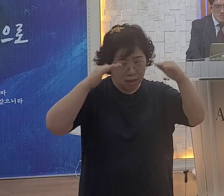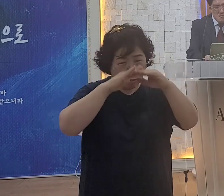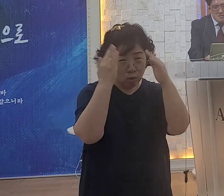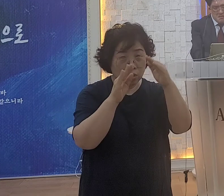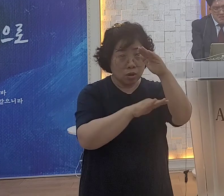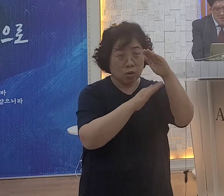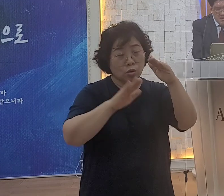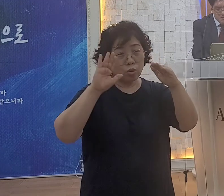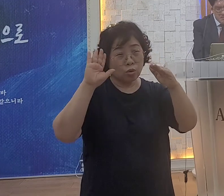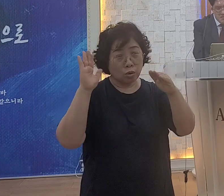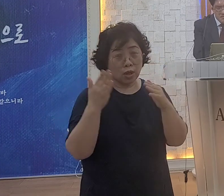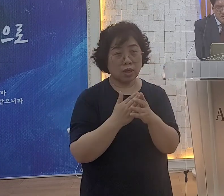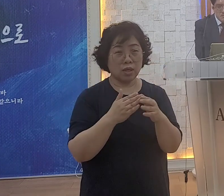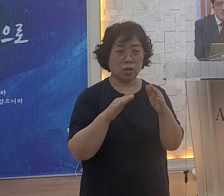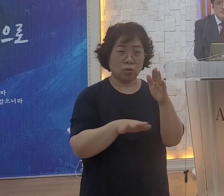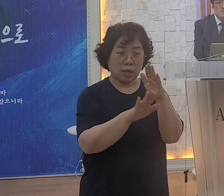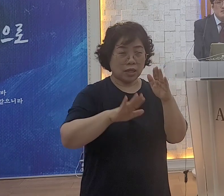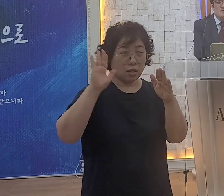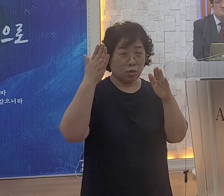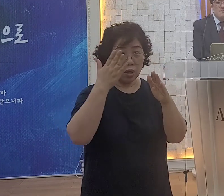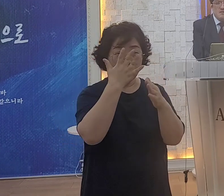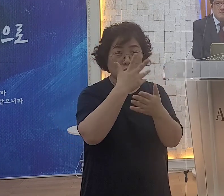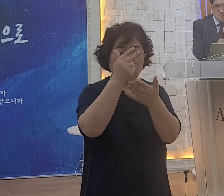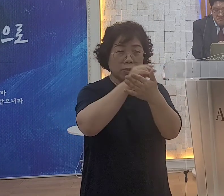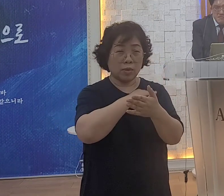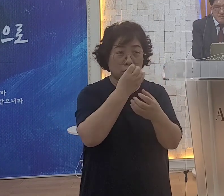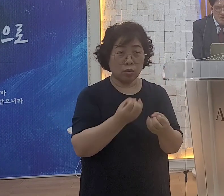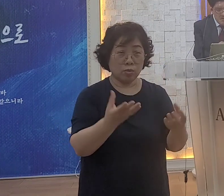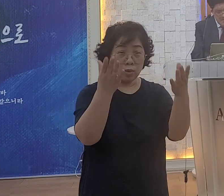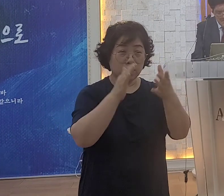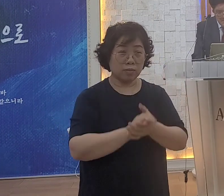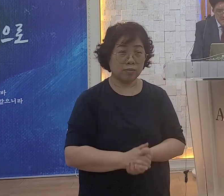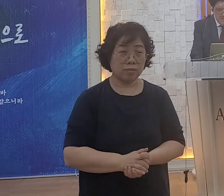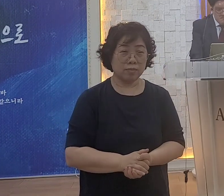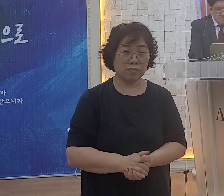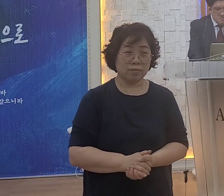성도들 그리고 다 가정들이 다 되시기를 주님의 이름으로 축복합니다. 우리